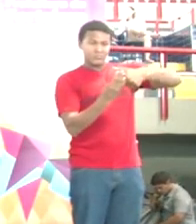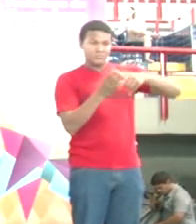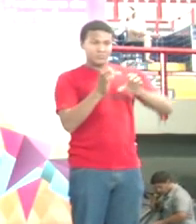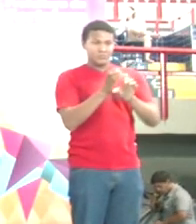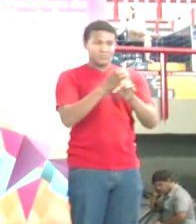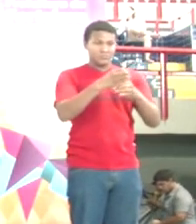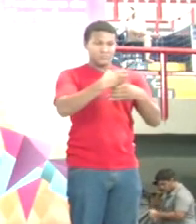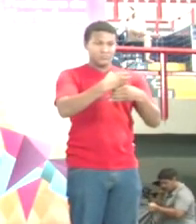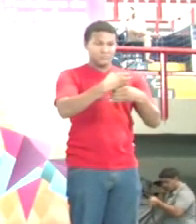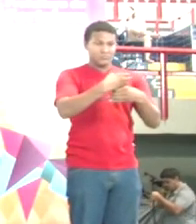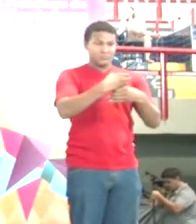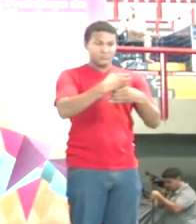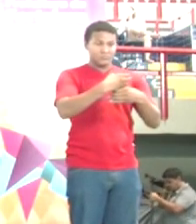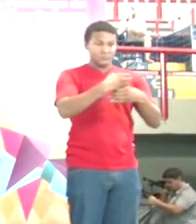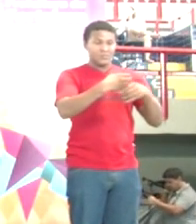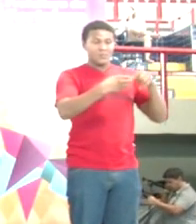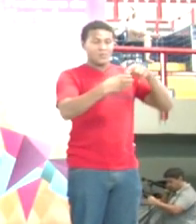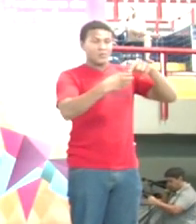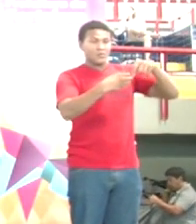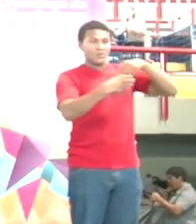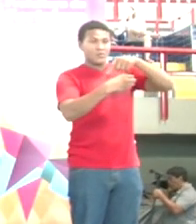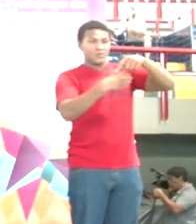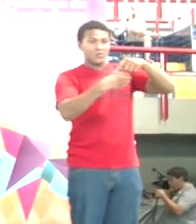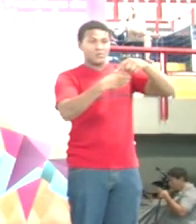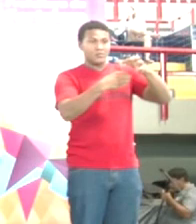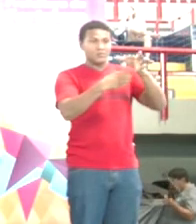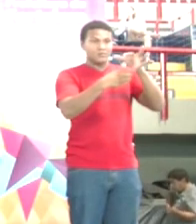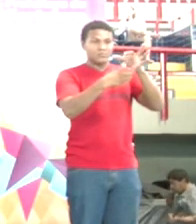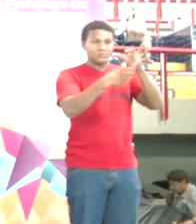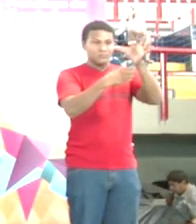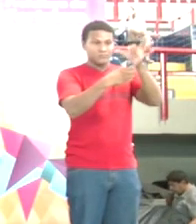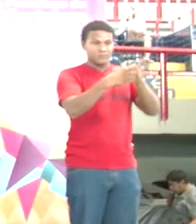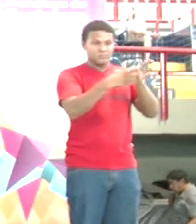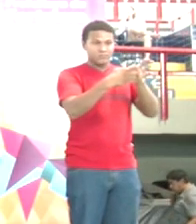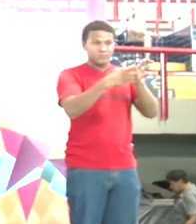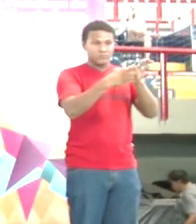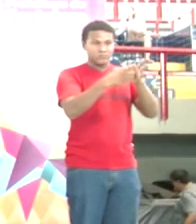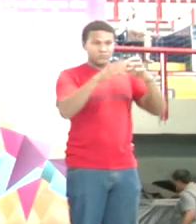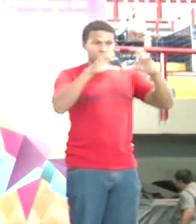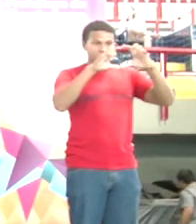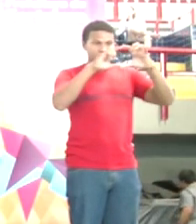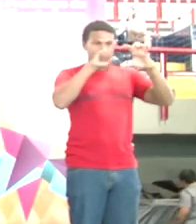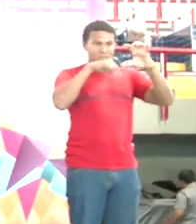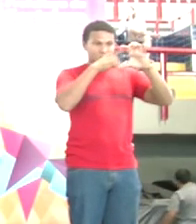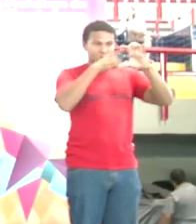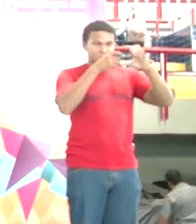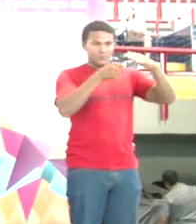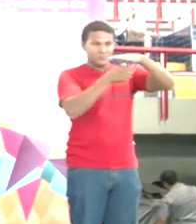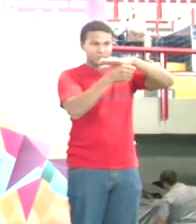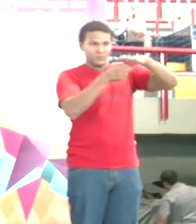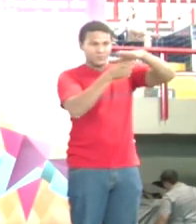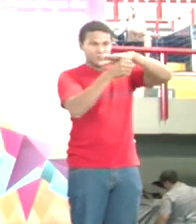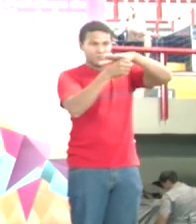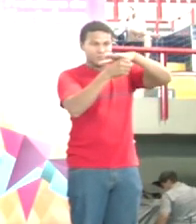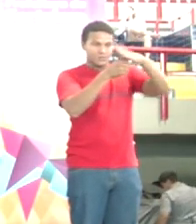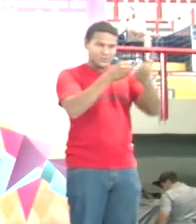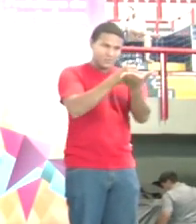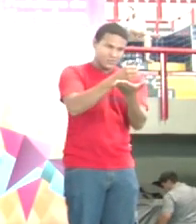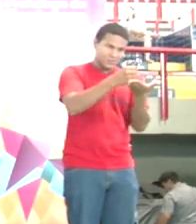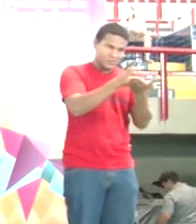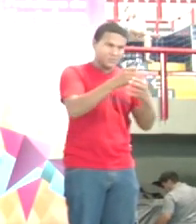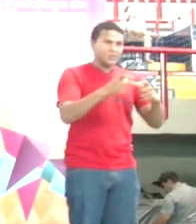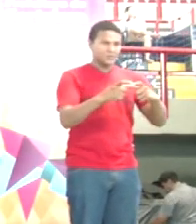e forma um cilindro, uma base superior para fechar a tampa de cima, que é um círculo, e uma base inferior, que é outro